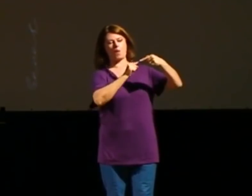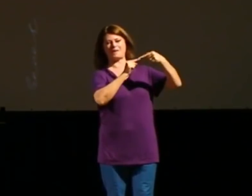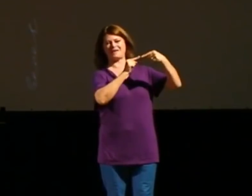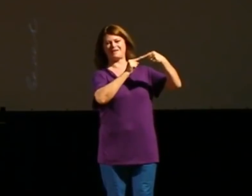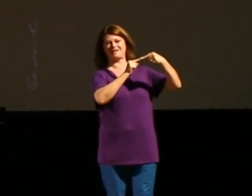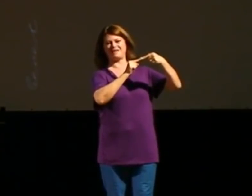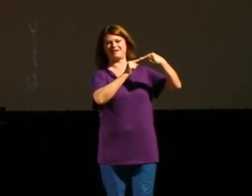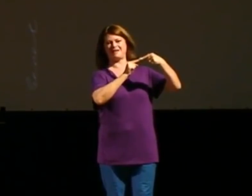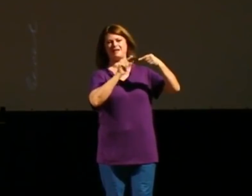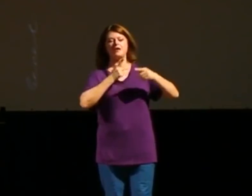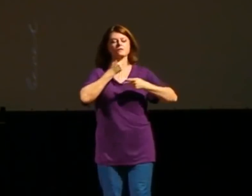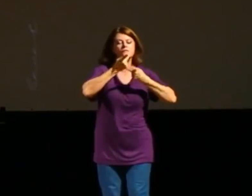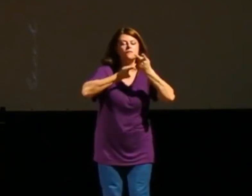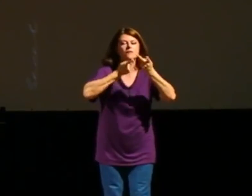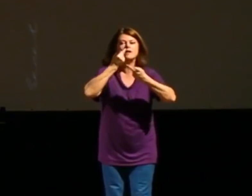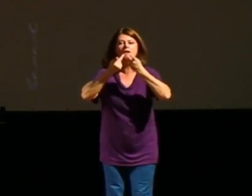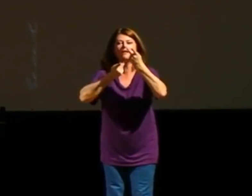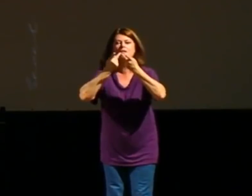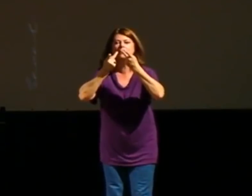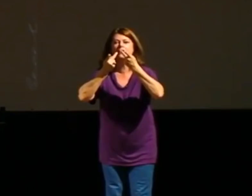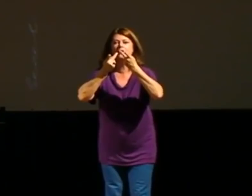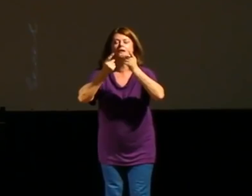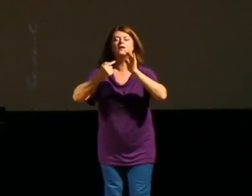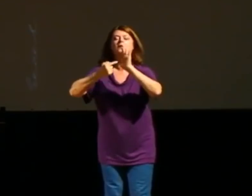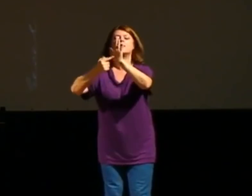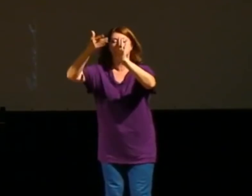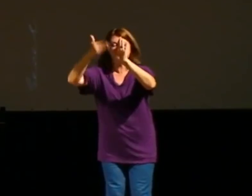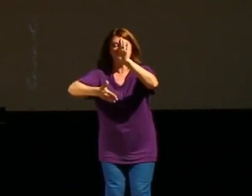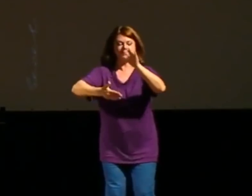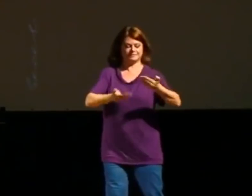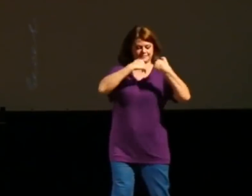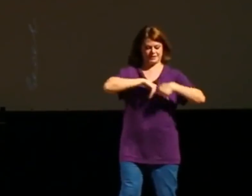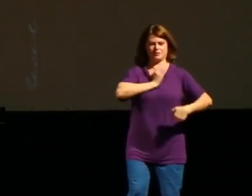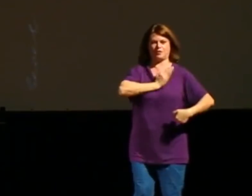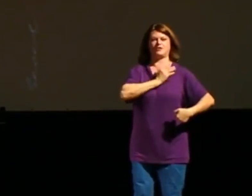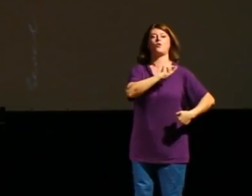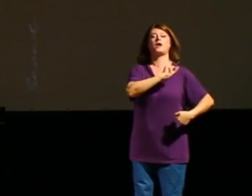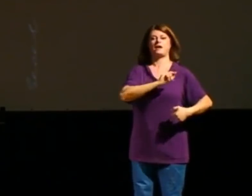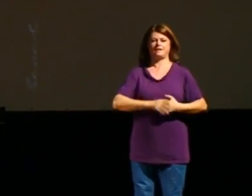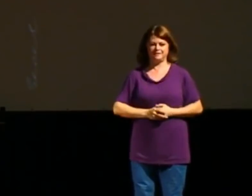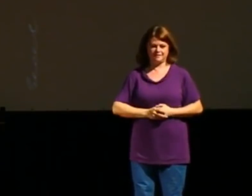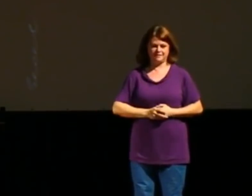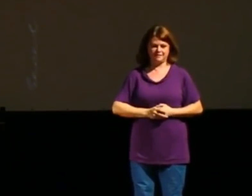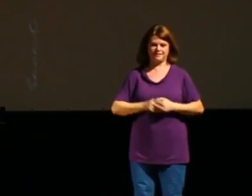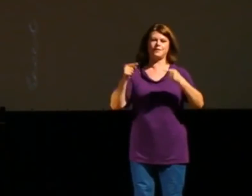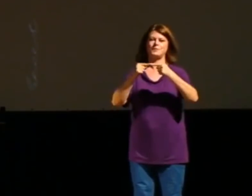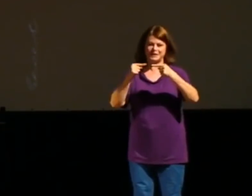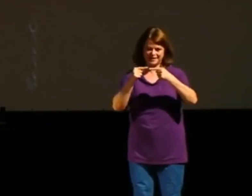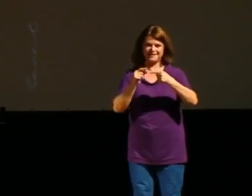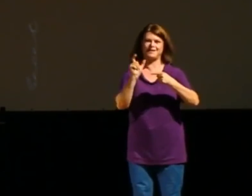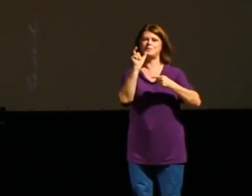uma reforma. E é por isso que nós gostamos de quê? De aparência. O ser humano